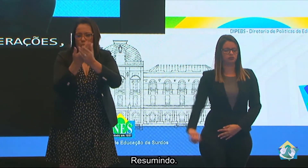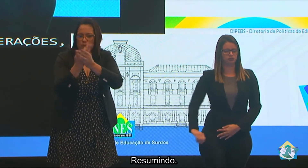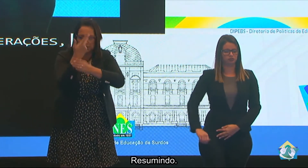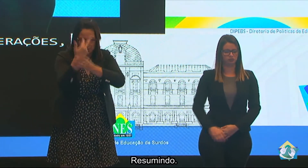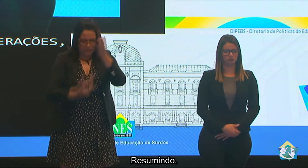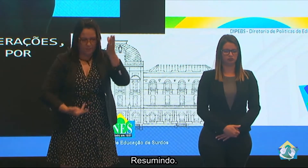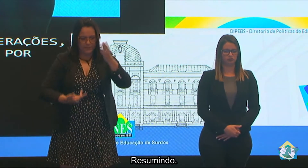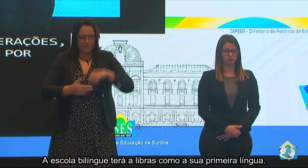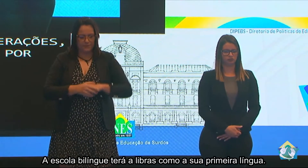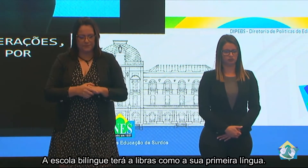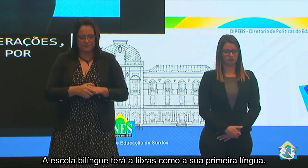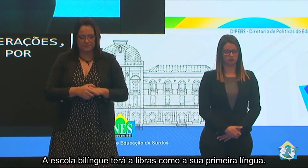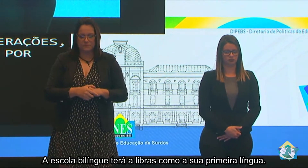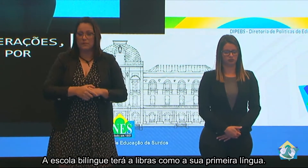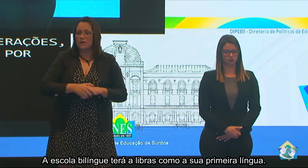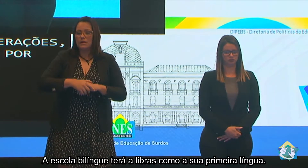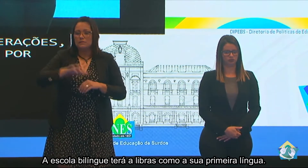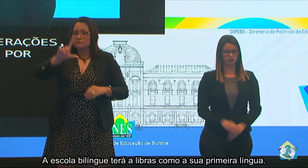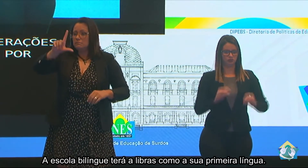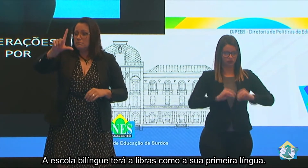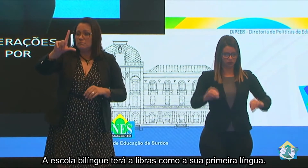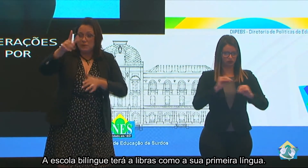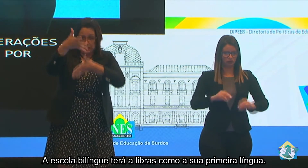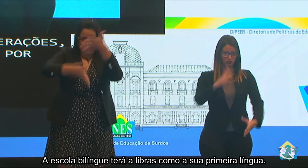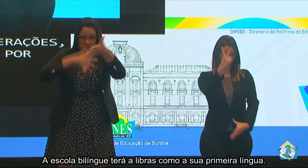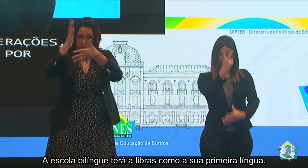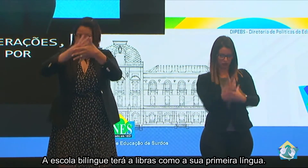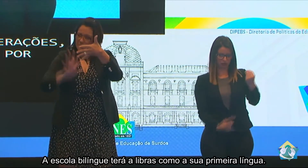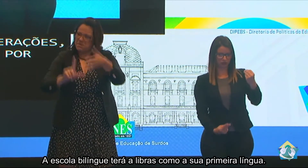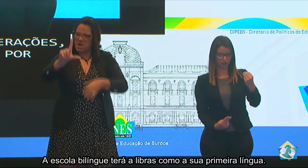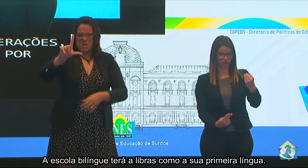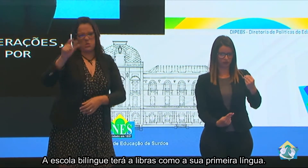Então, resumindo, a escola bilíngue